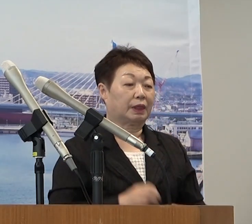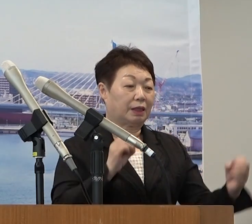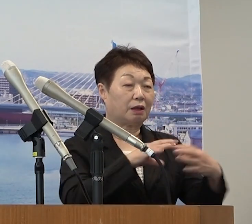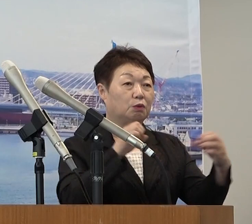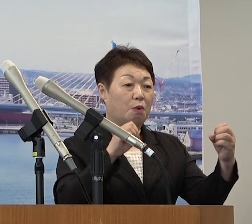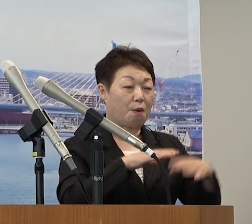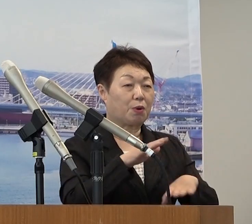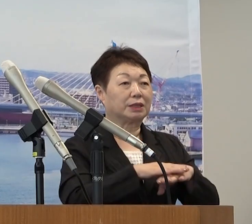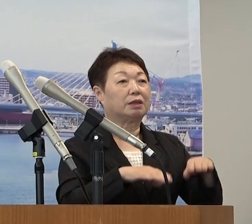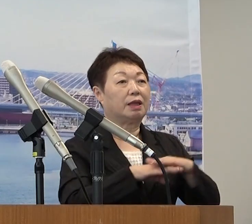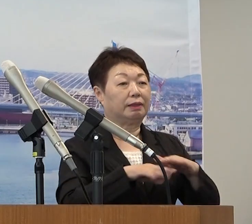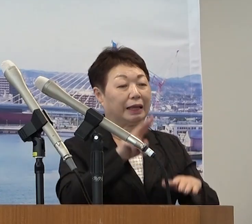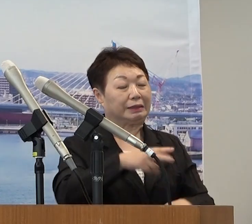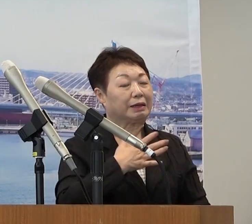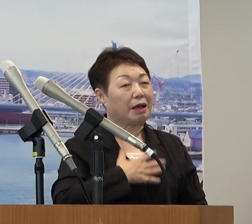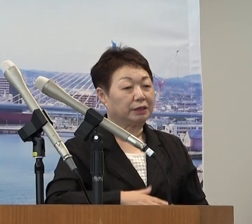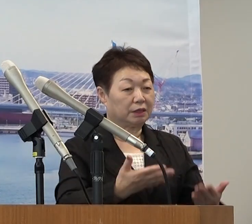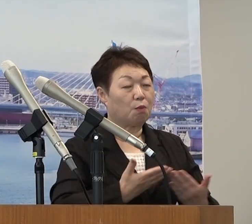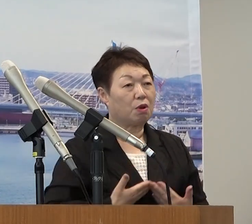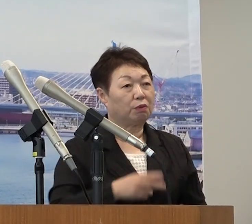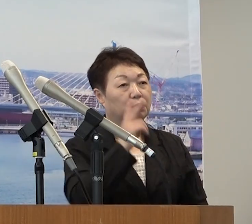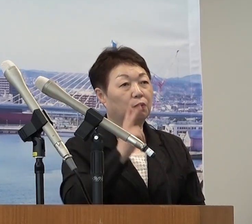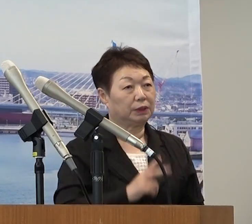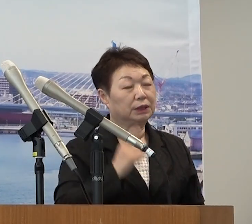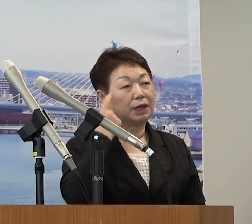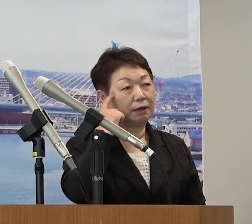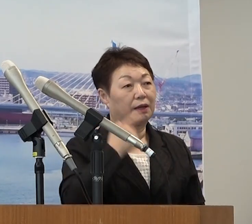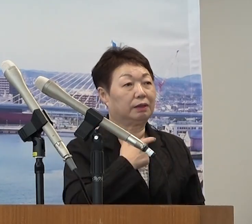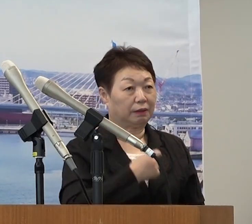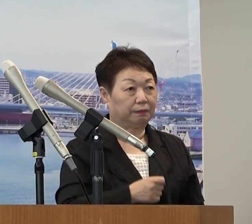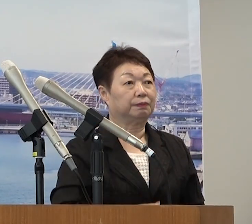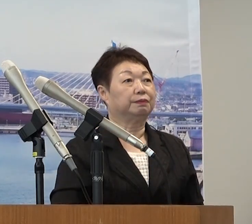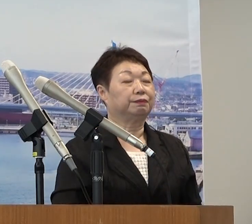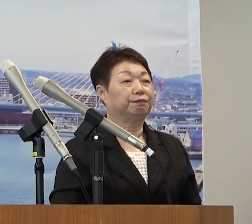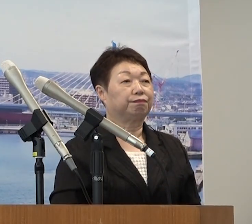ねて、ご理解を賜っていきたいとそのように思っています。